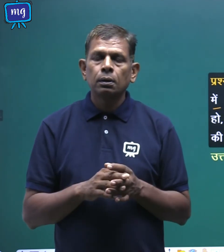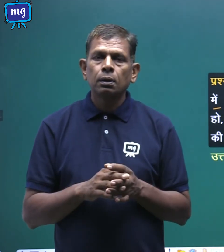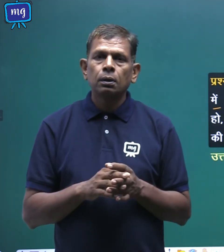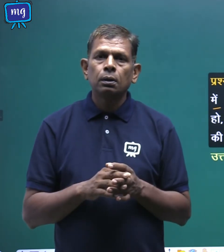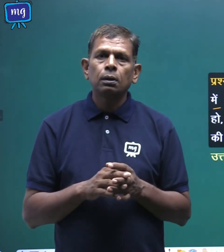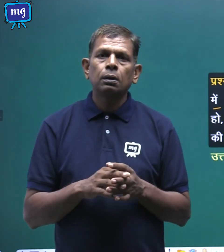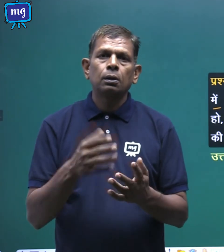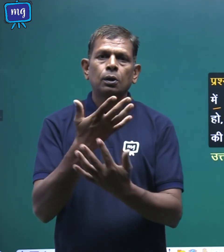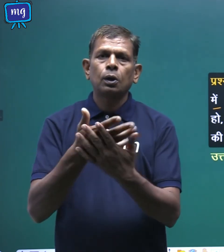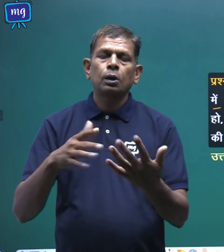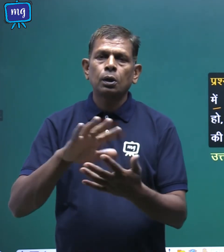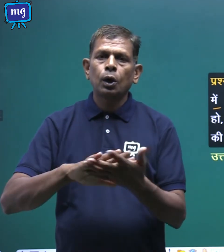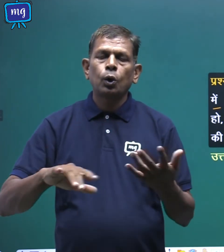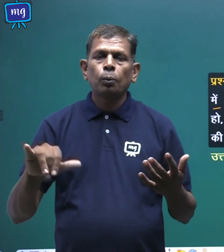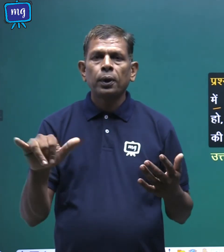जालिका रूपी